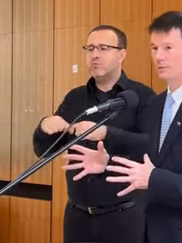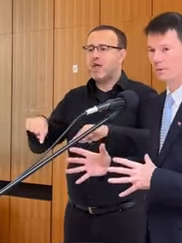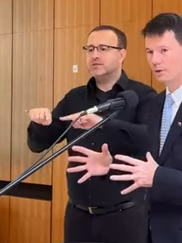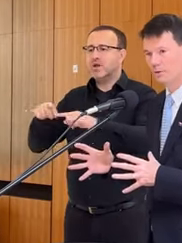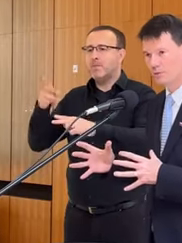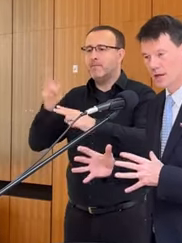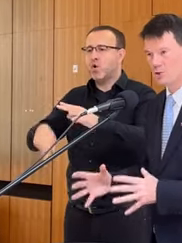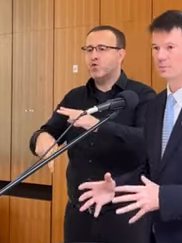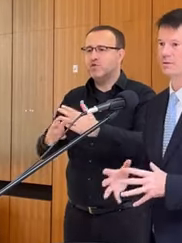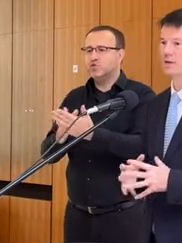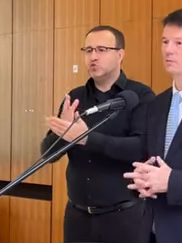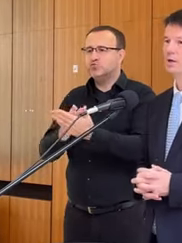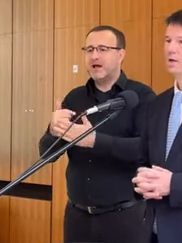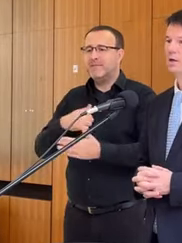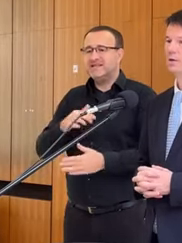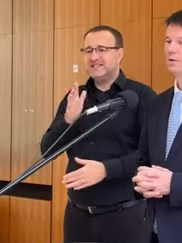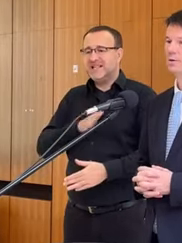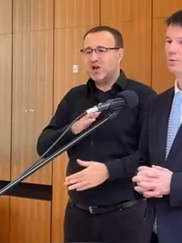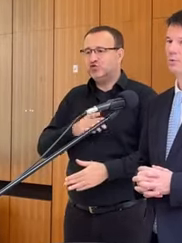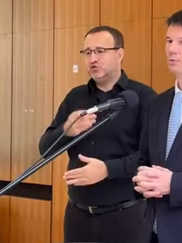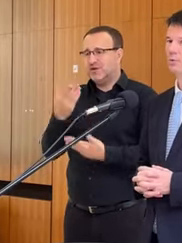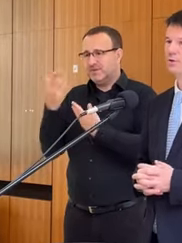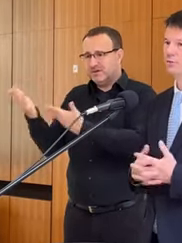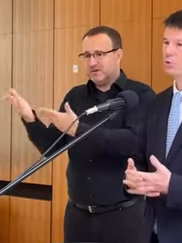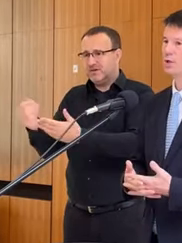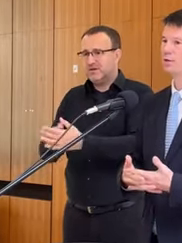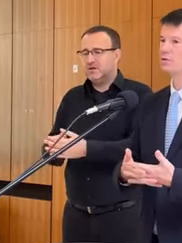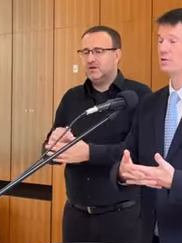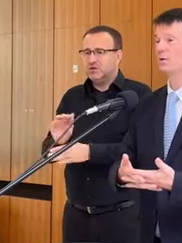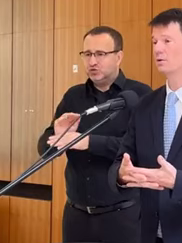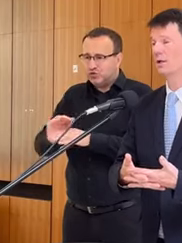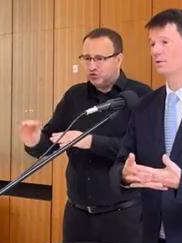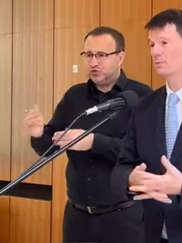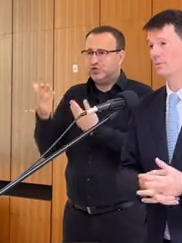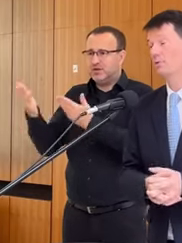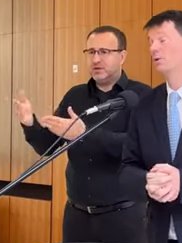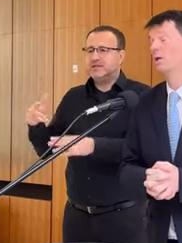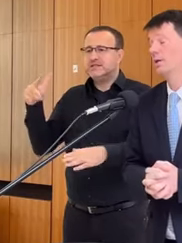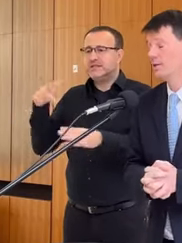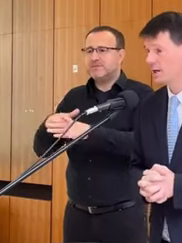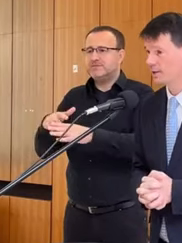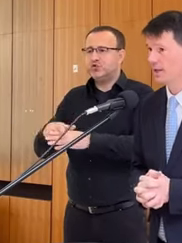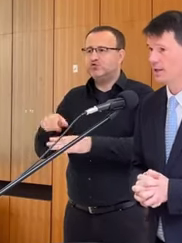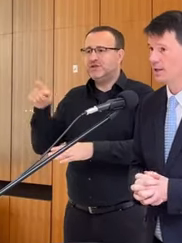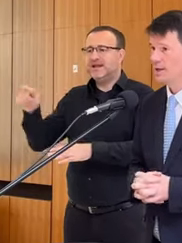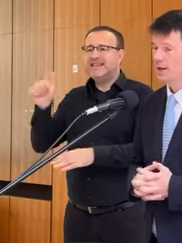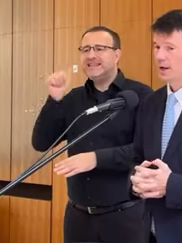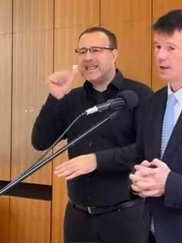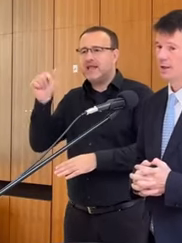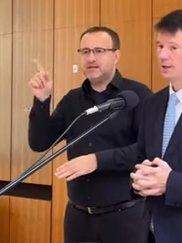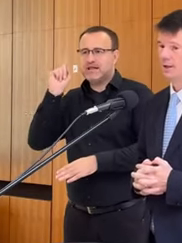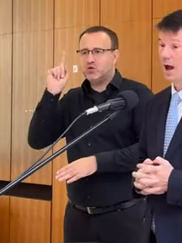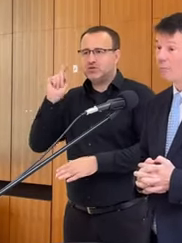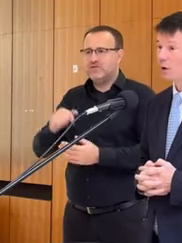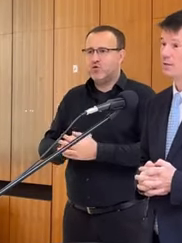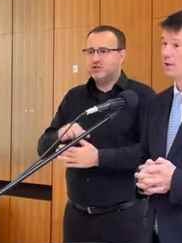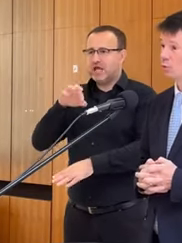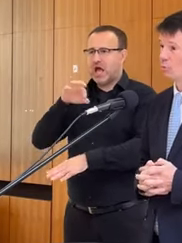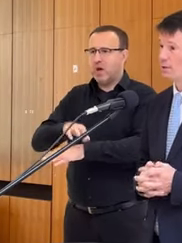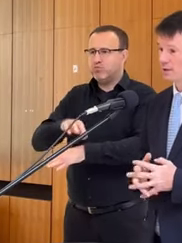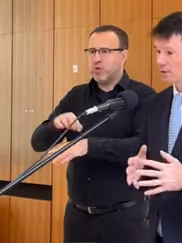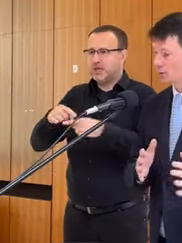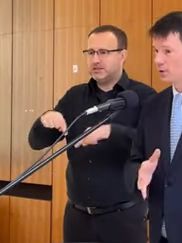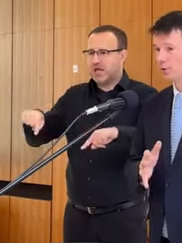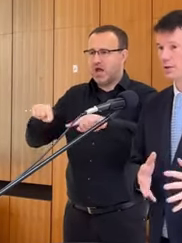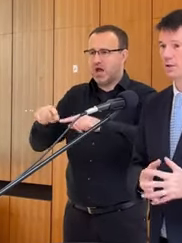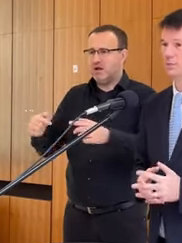že snažíme sa im vyjsť v ústretí, čo sa týka zabezpečovania tej dennej ambulancie,